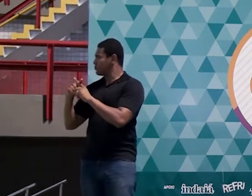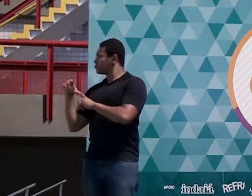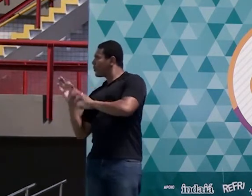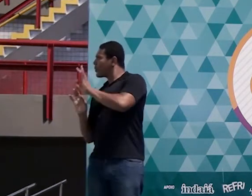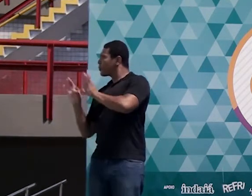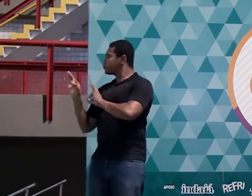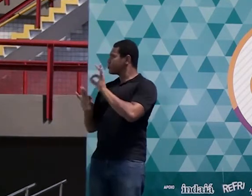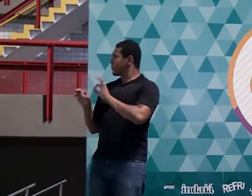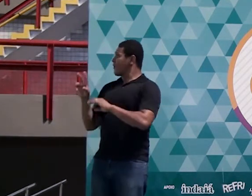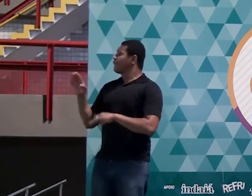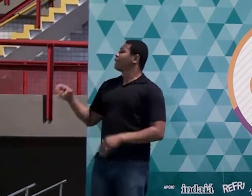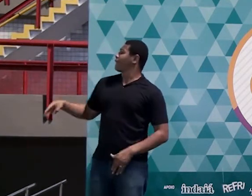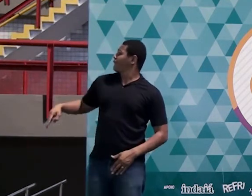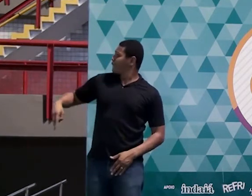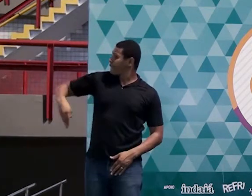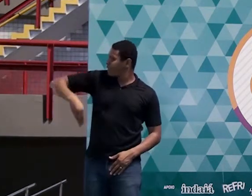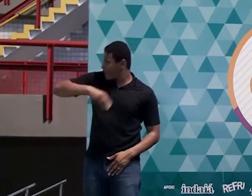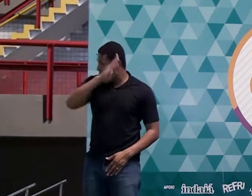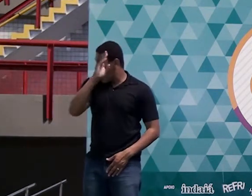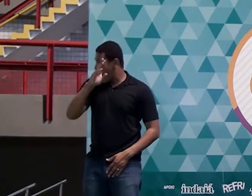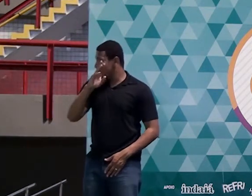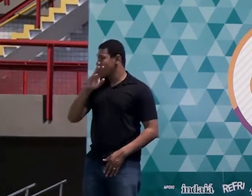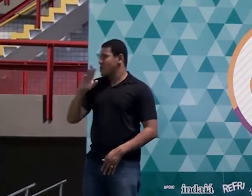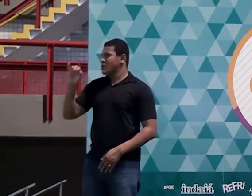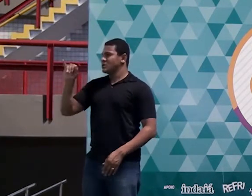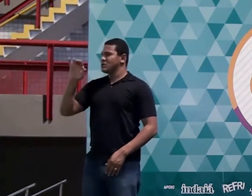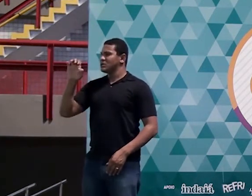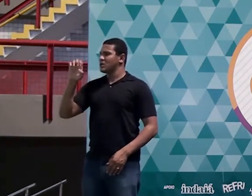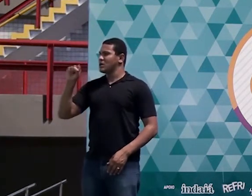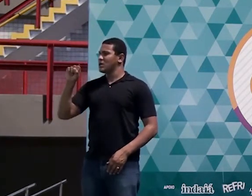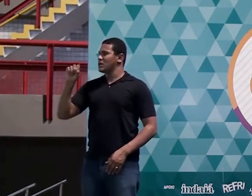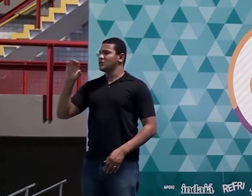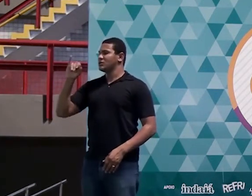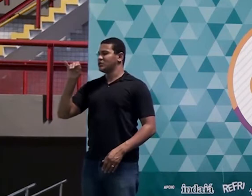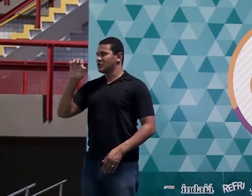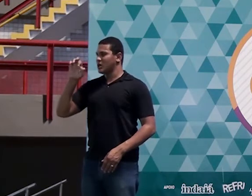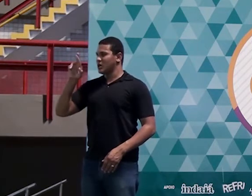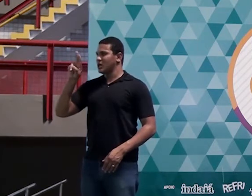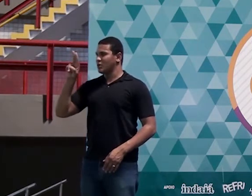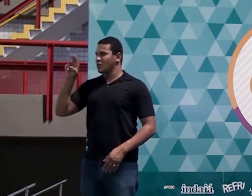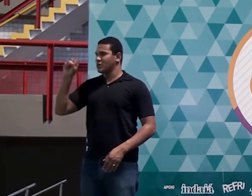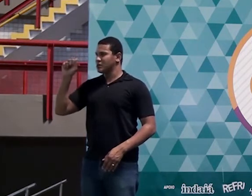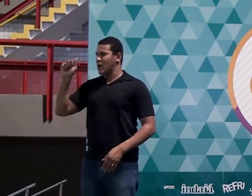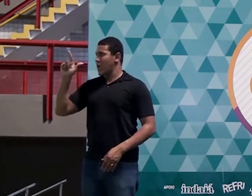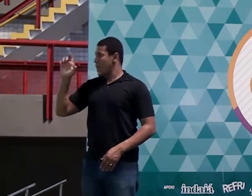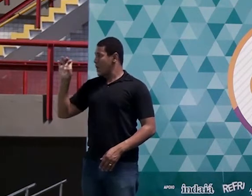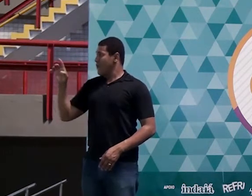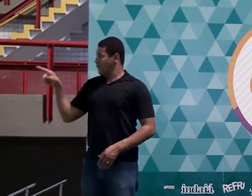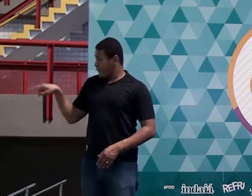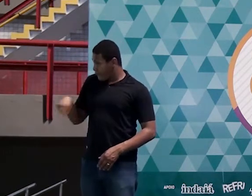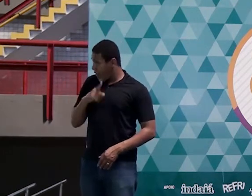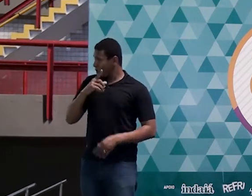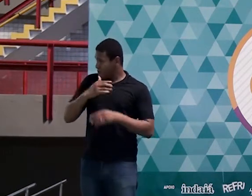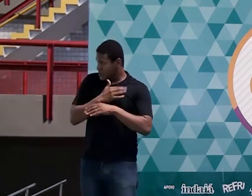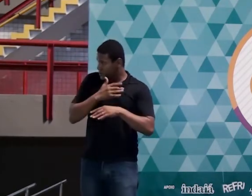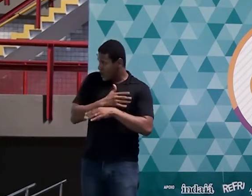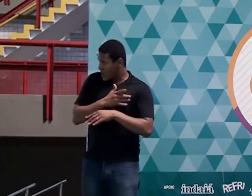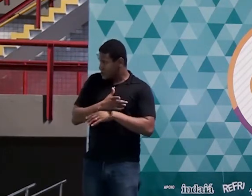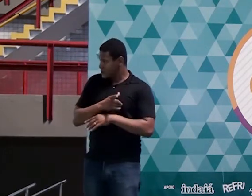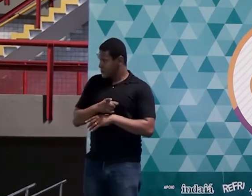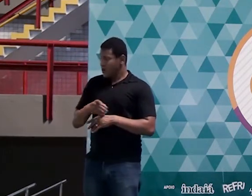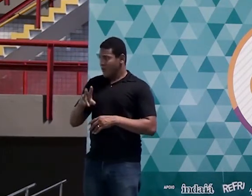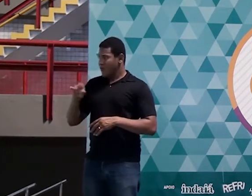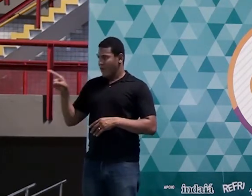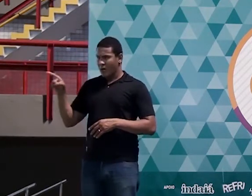quem fosse para Jerusalém, tomar de volta a Terra Santa, unificar as duas igrejas e derrotar os árabes,